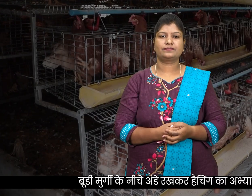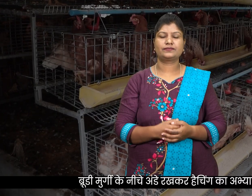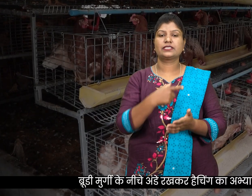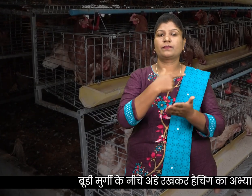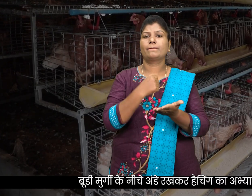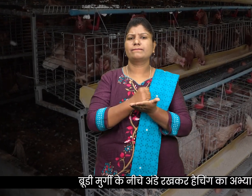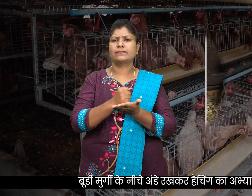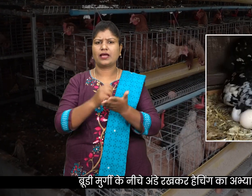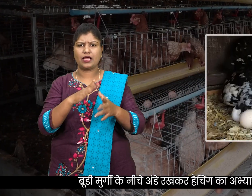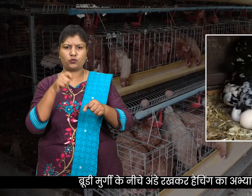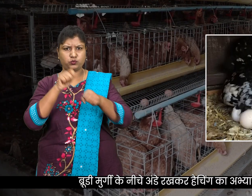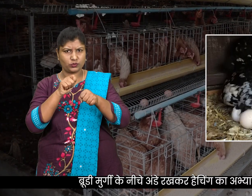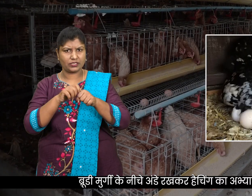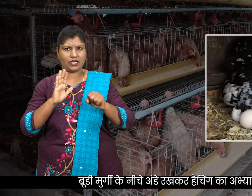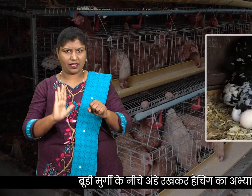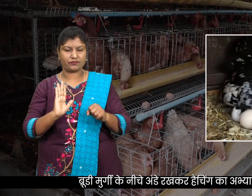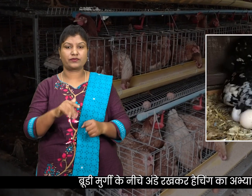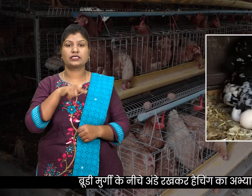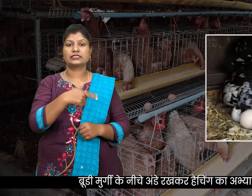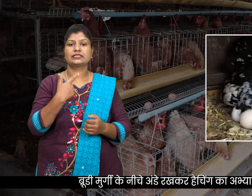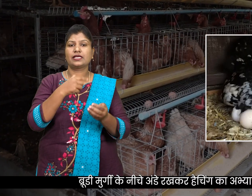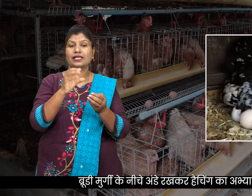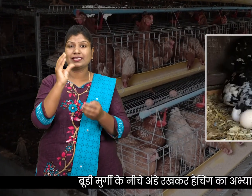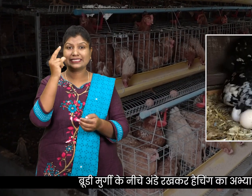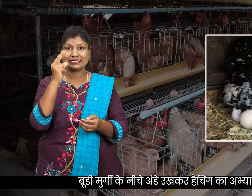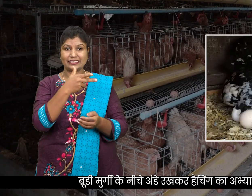ब्रूडी मुर्गी के नीचे अंडे रखकर हैचिंग का अभ्यास करते हैं।